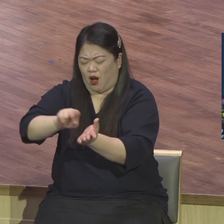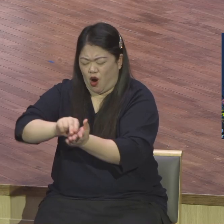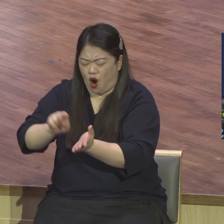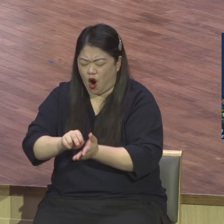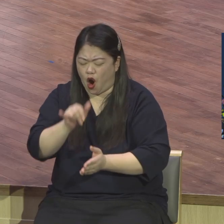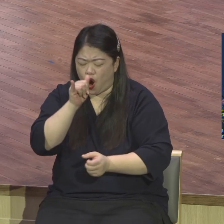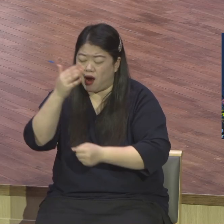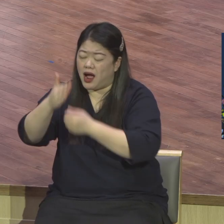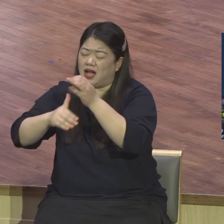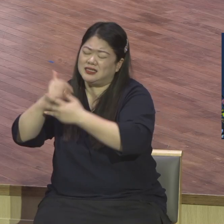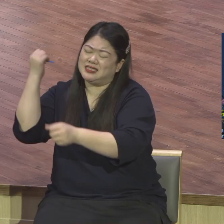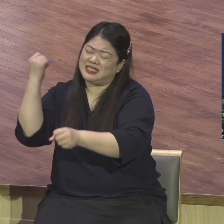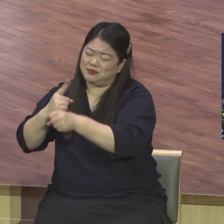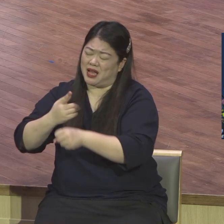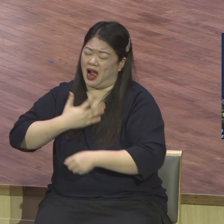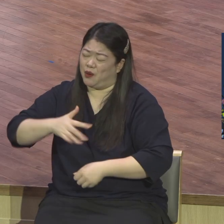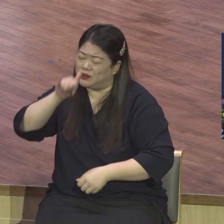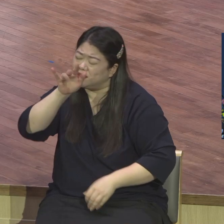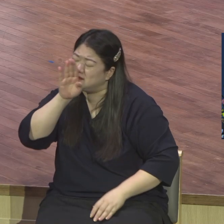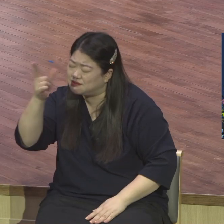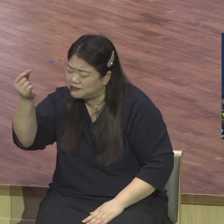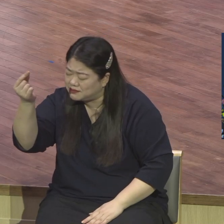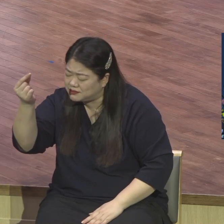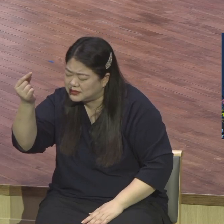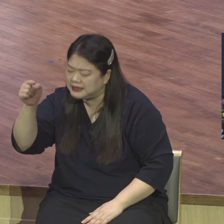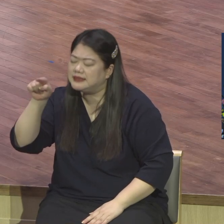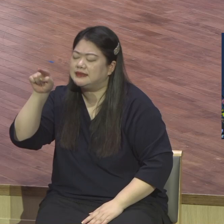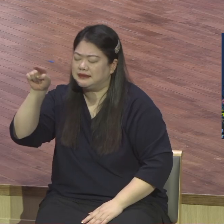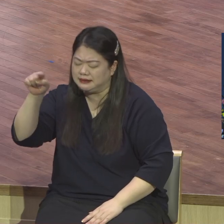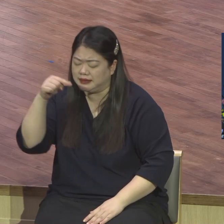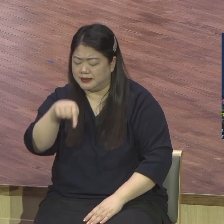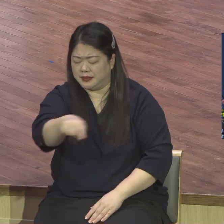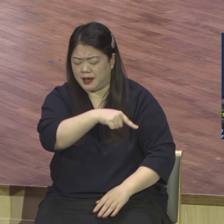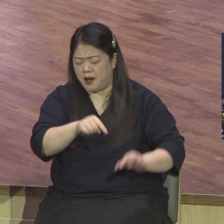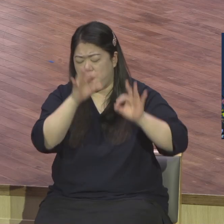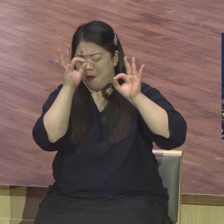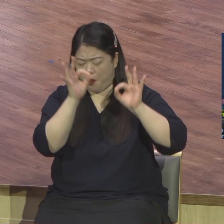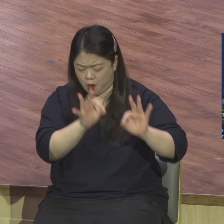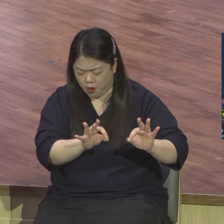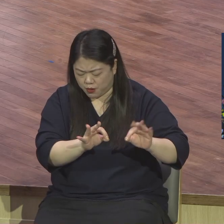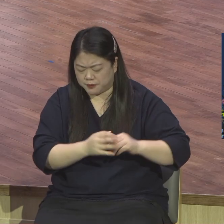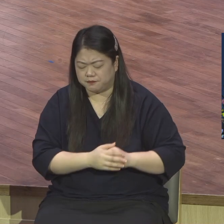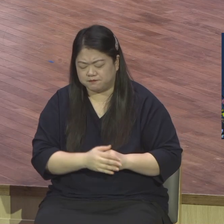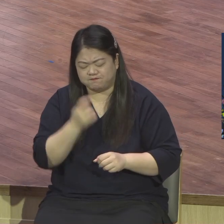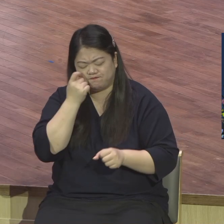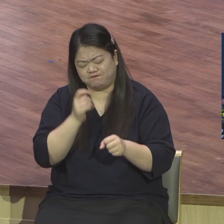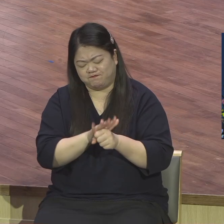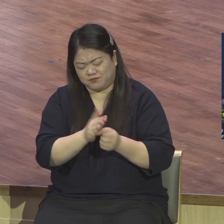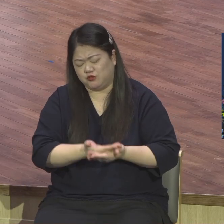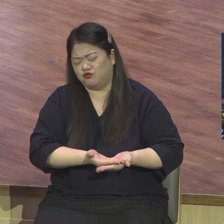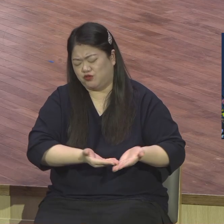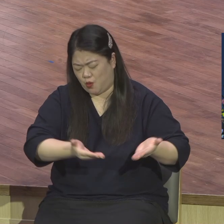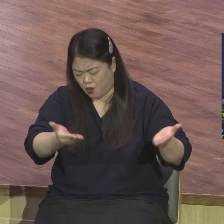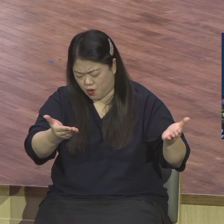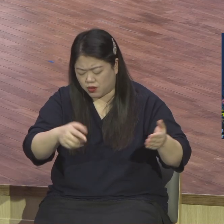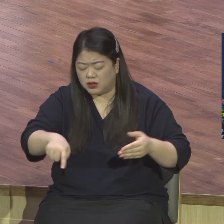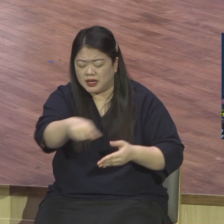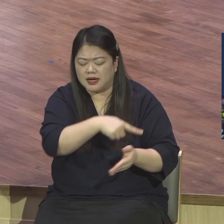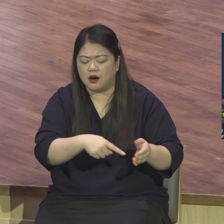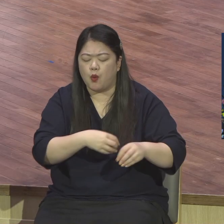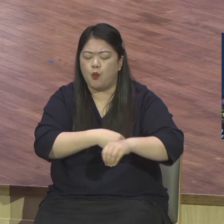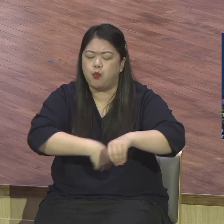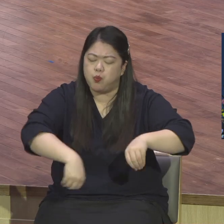다 알고 계시기 때문에 그분께 맡기고 그분 인하여 기뻐하고 즐거워하고 감사하고 찬양하는 영적인 성도들